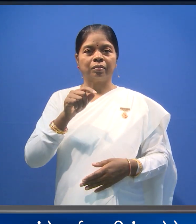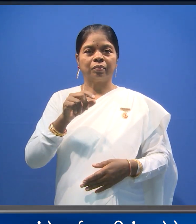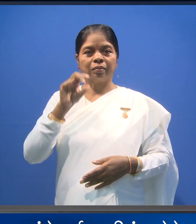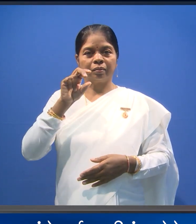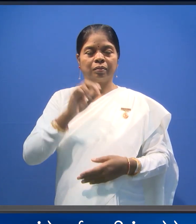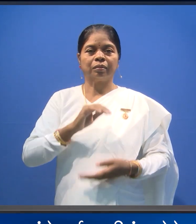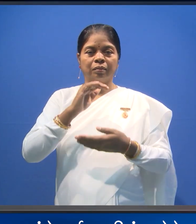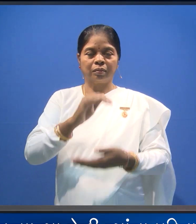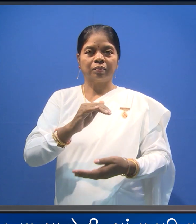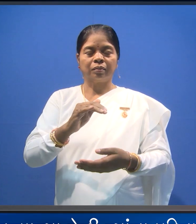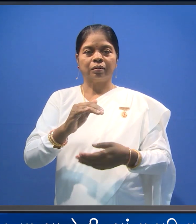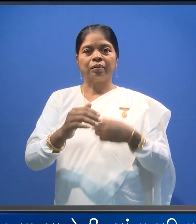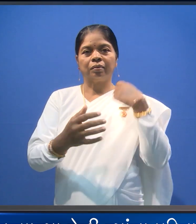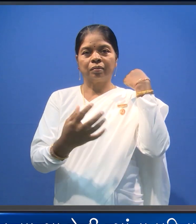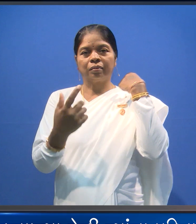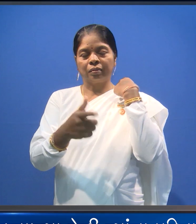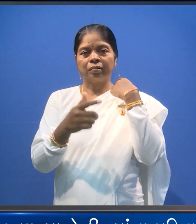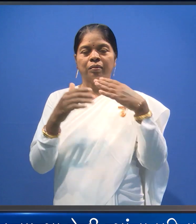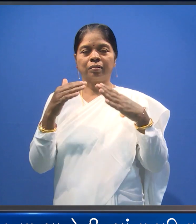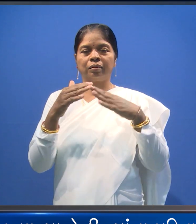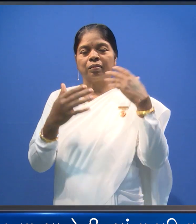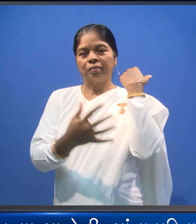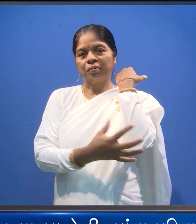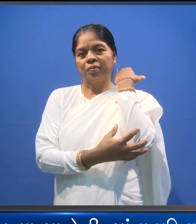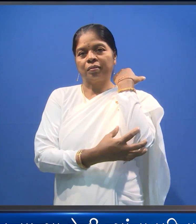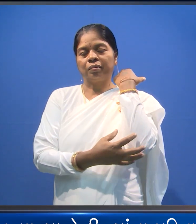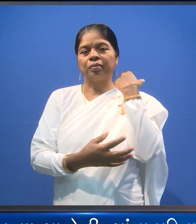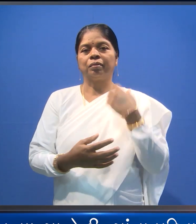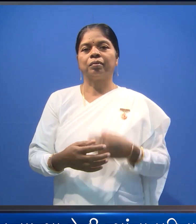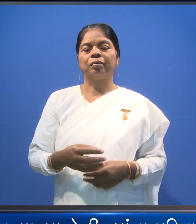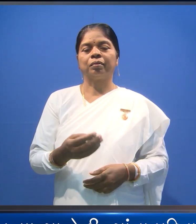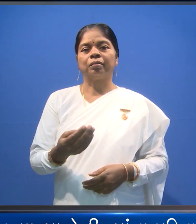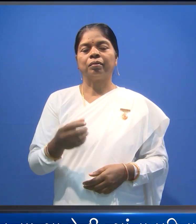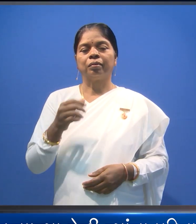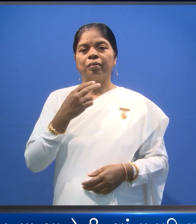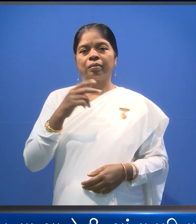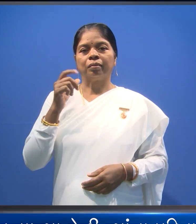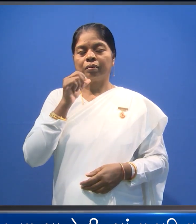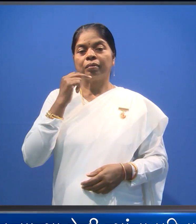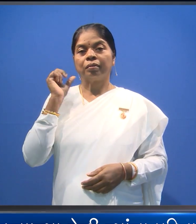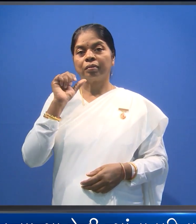अब्दुल कलाम यांच्या जन्माच्या वेळी त्यांचा परिवार अगदी गरीब झाला होता.